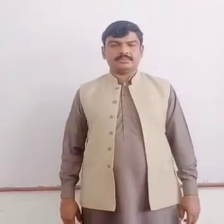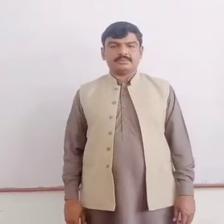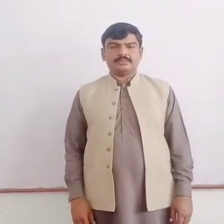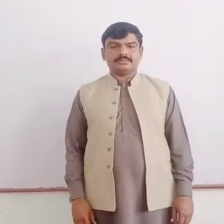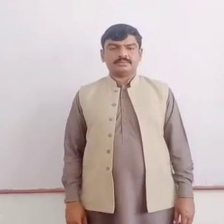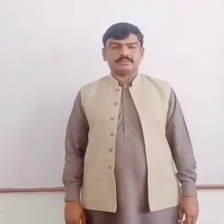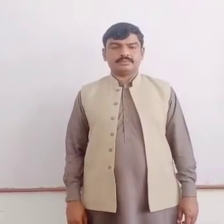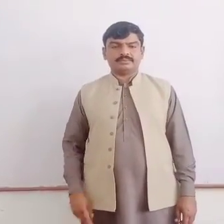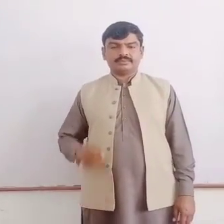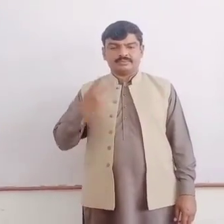लकब,